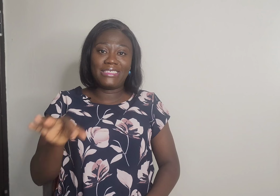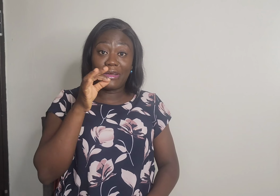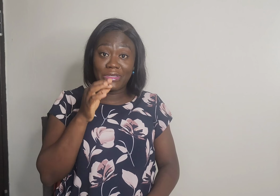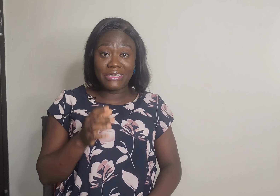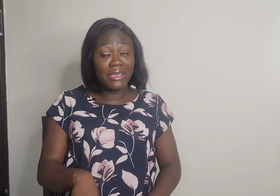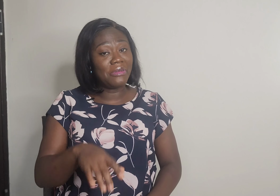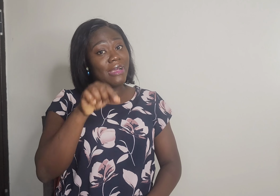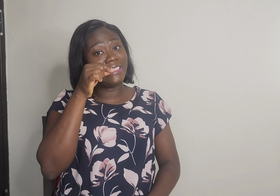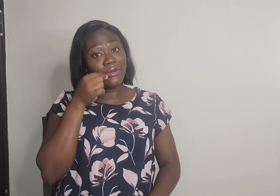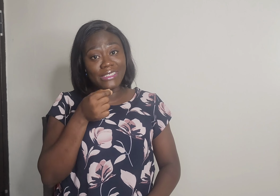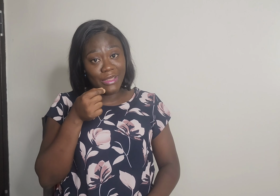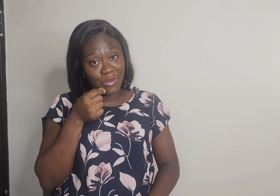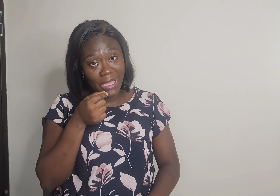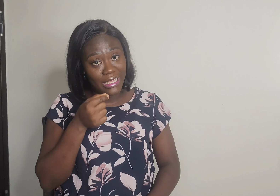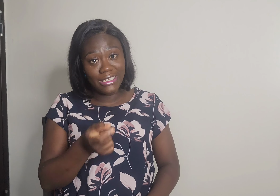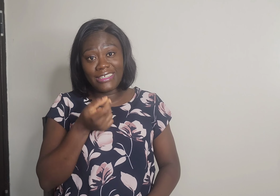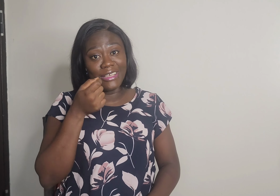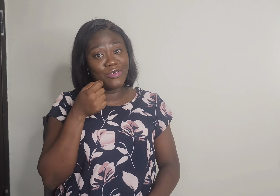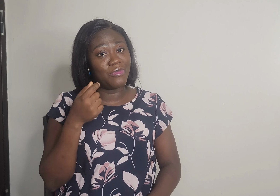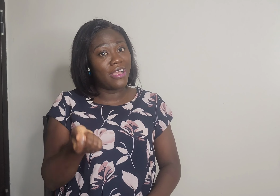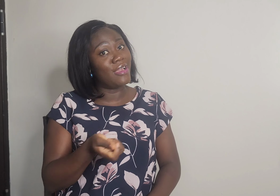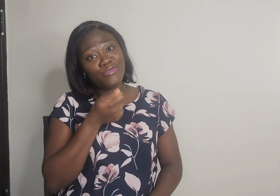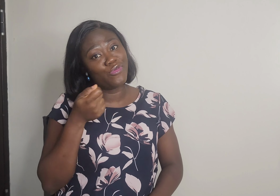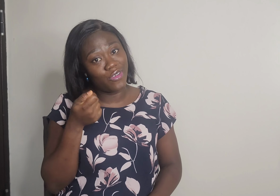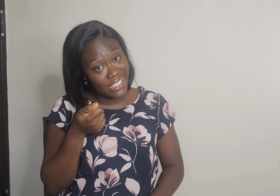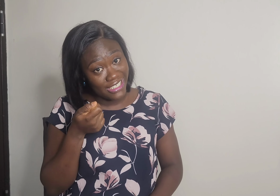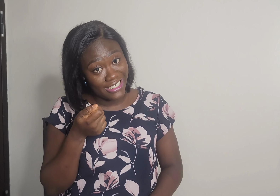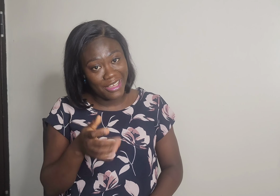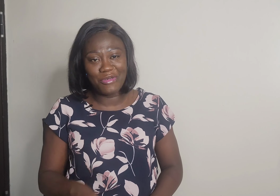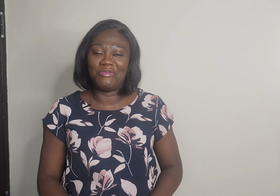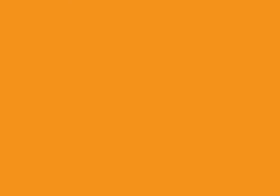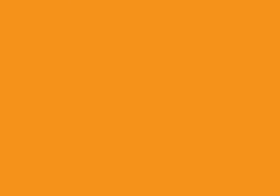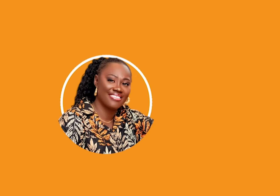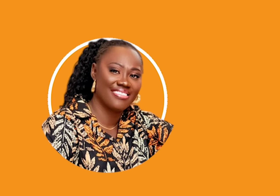máa jáwé sẹ́nu ẹ wọ́n máa jáwé sẹ́nu báyìí nílẹ̀ Yorùbá ẹ̀ ń bú odi nìyẹn o.